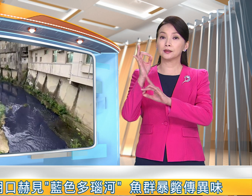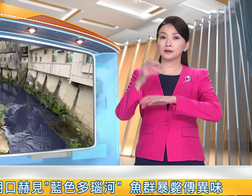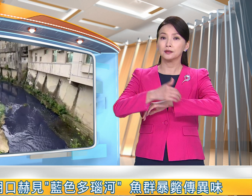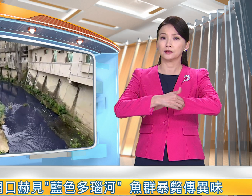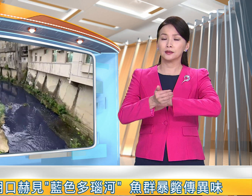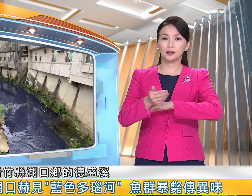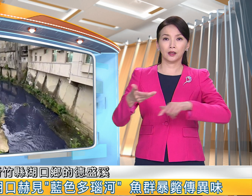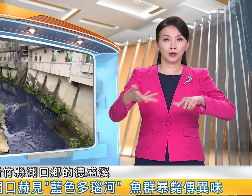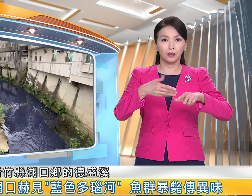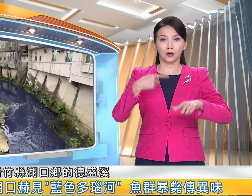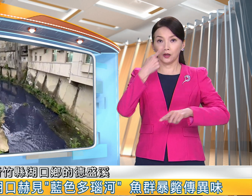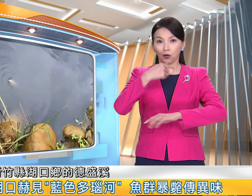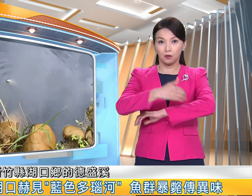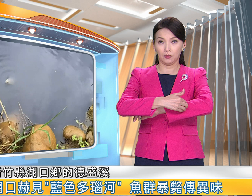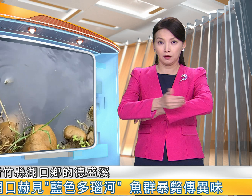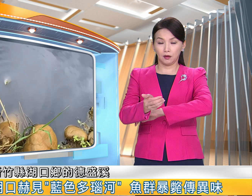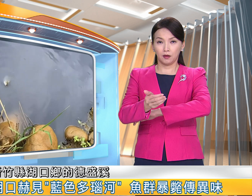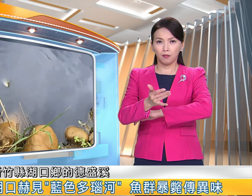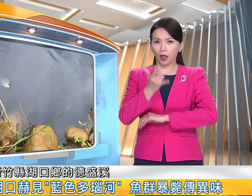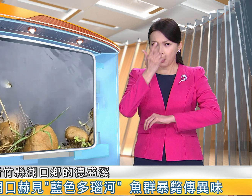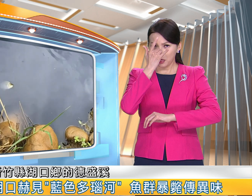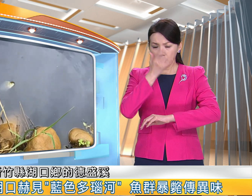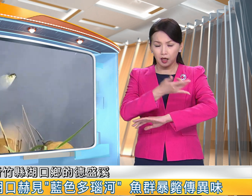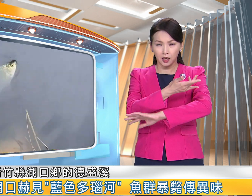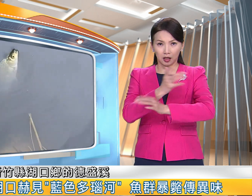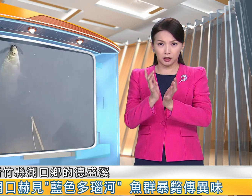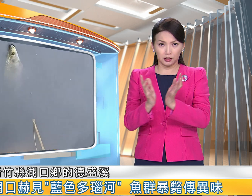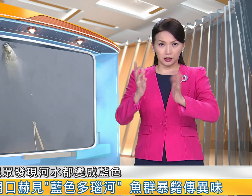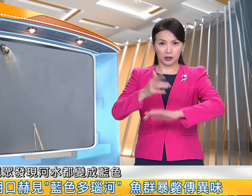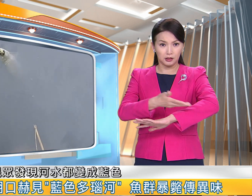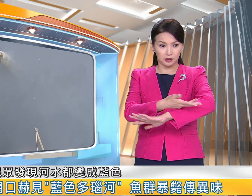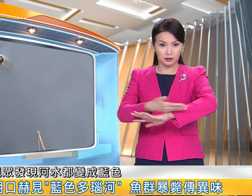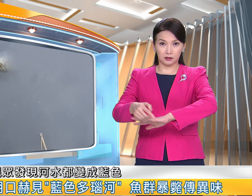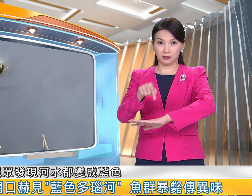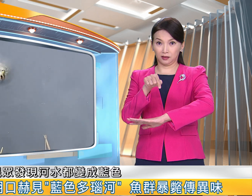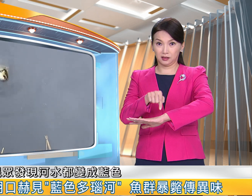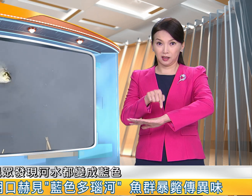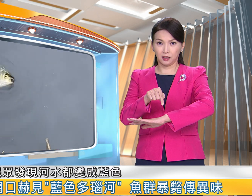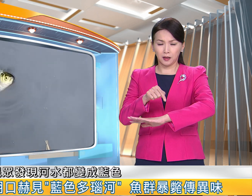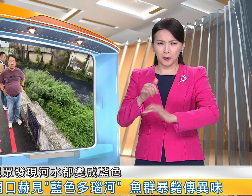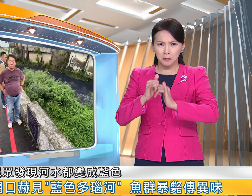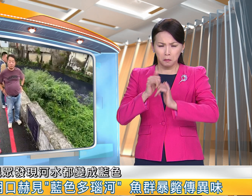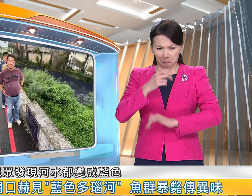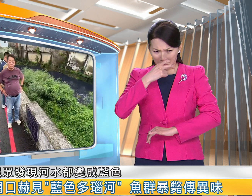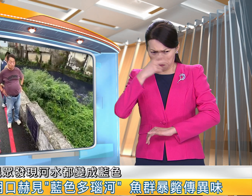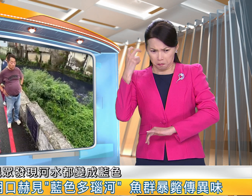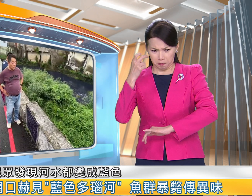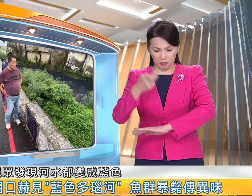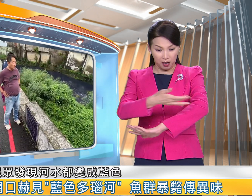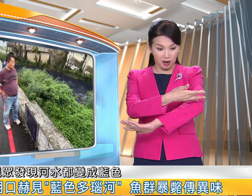新竹县湖口乡的德胜溪，民众发现河水都变成了蓝